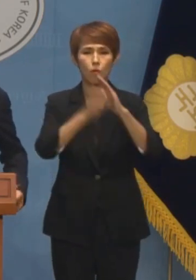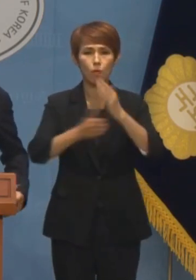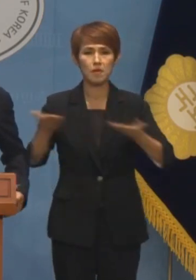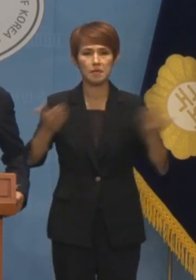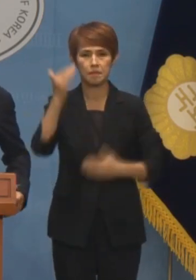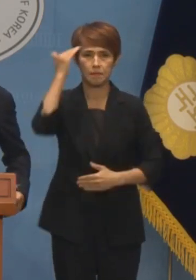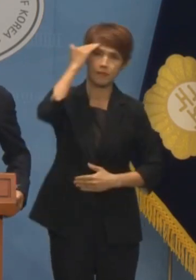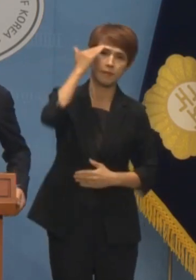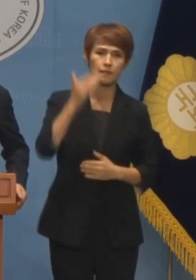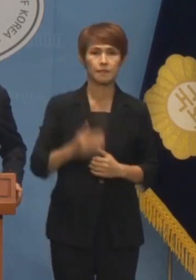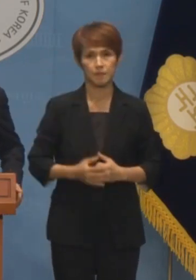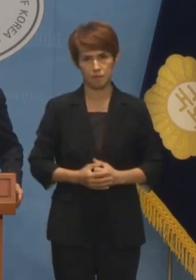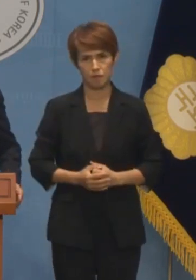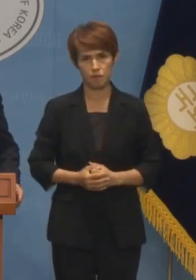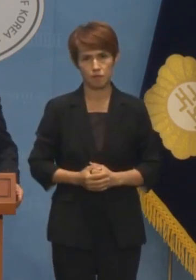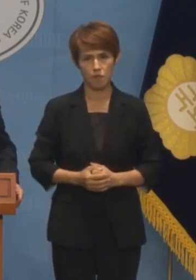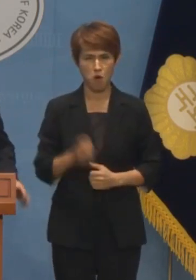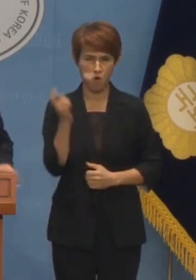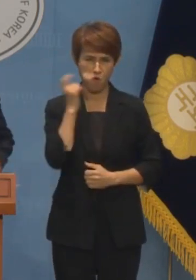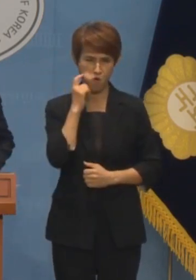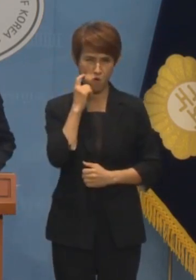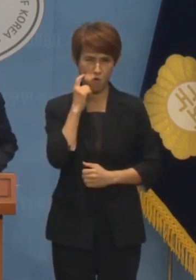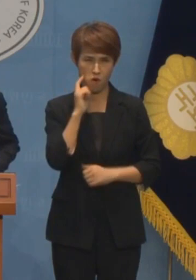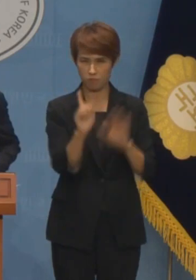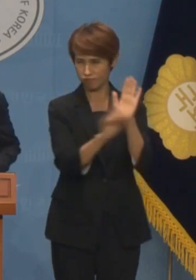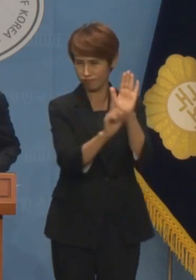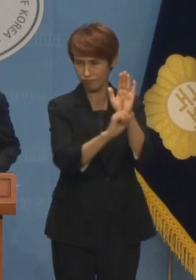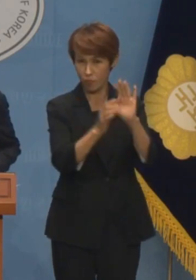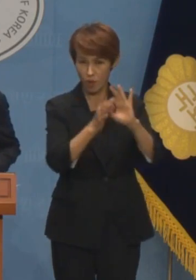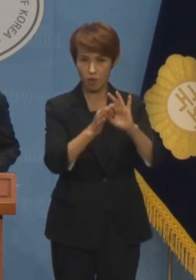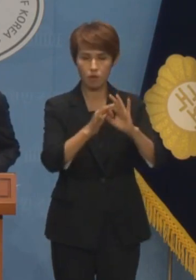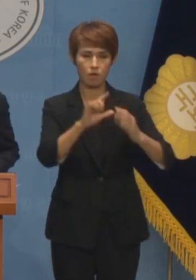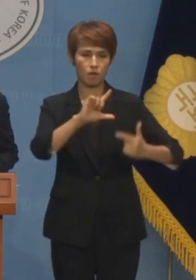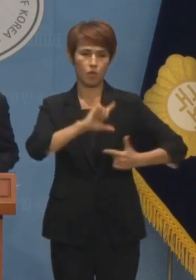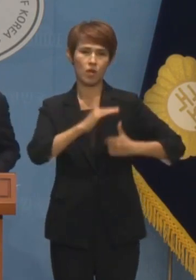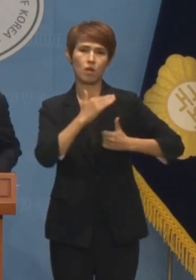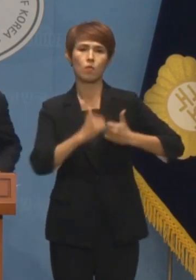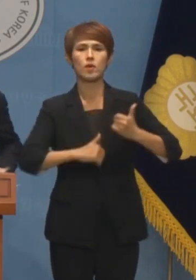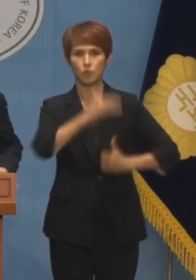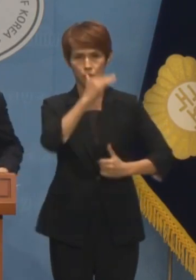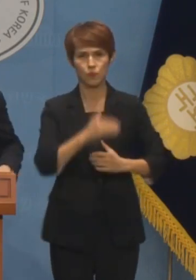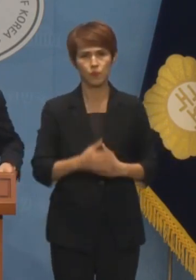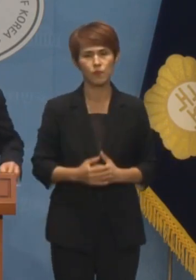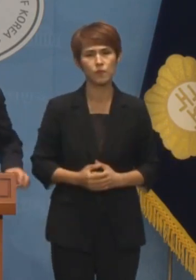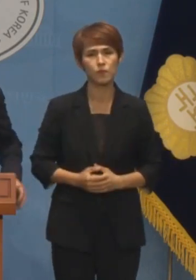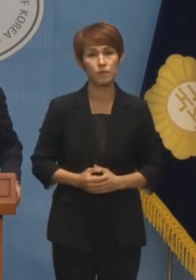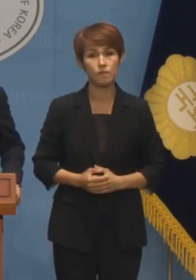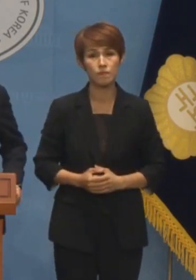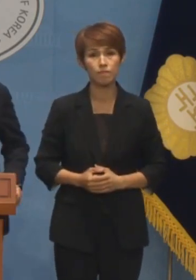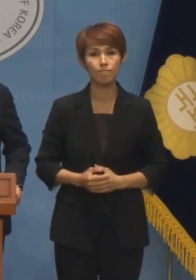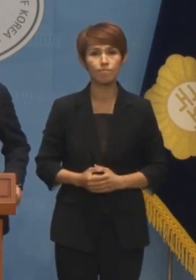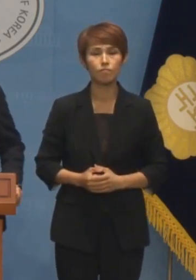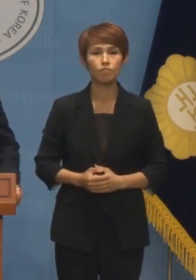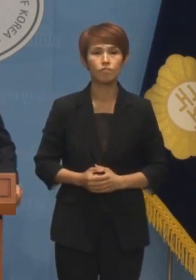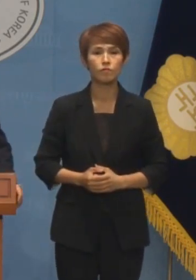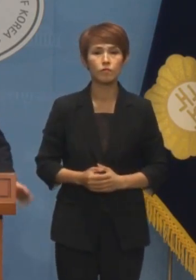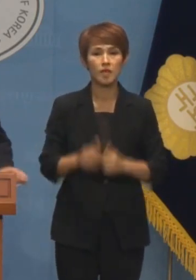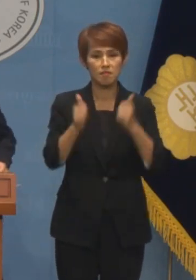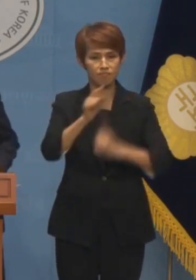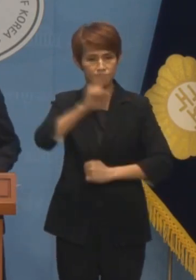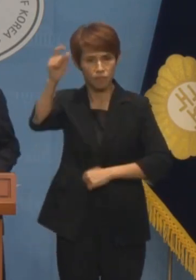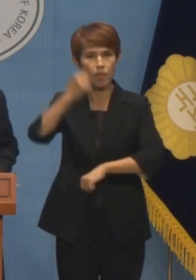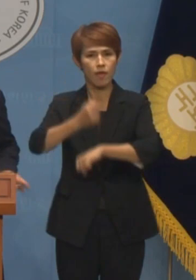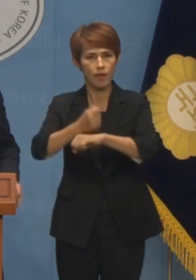방해고요. 허위사실 유포에 의한 명예훼손입니다. 저희가 이것을 법적으로 조치를